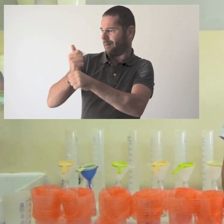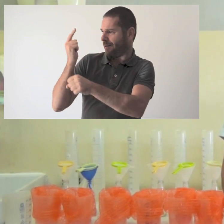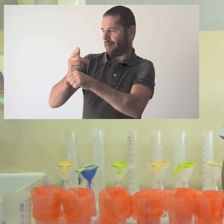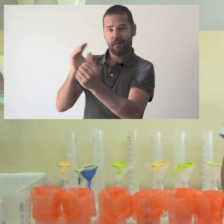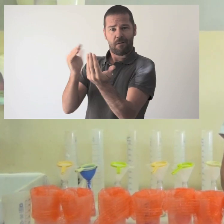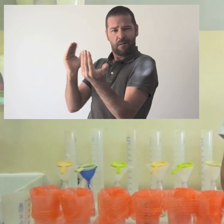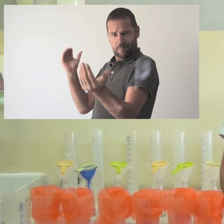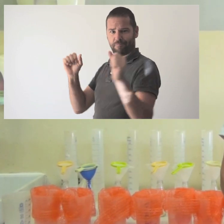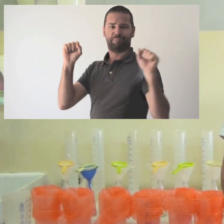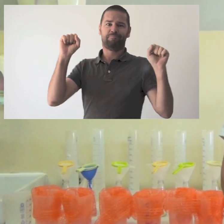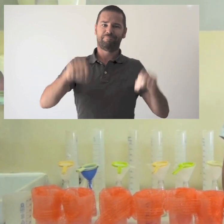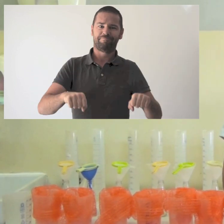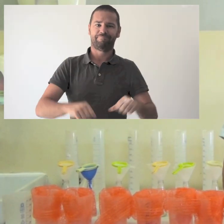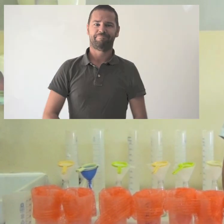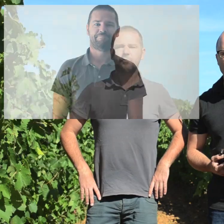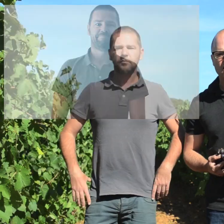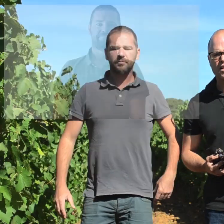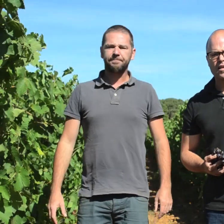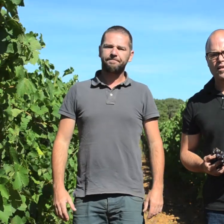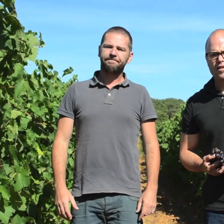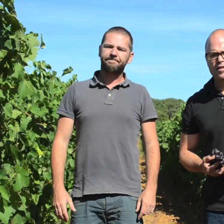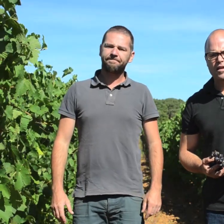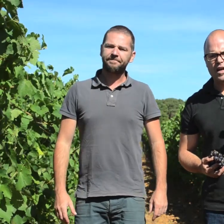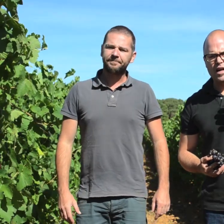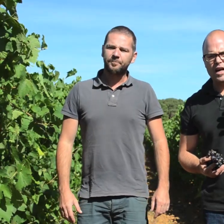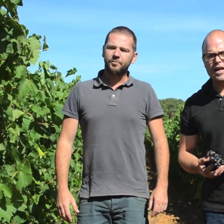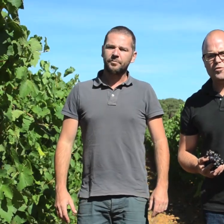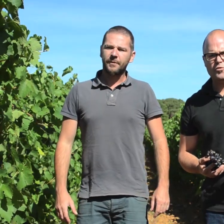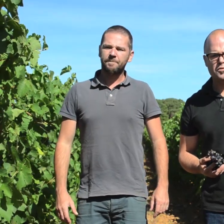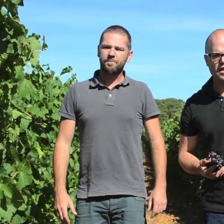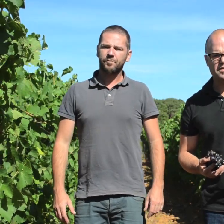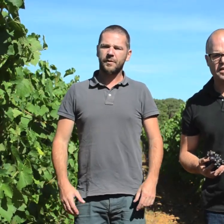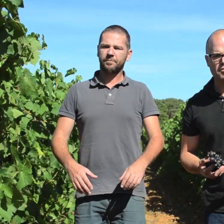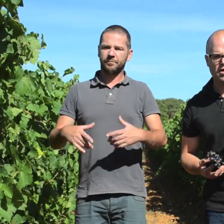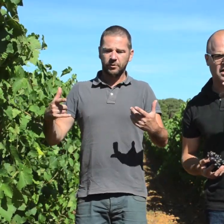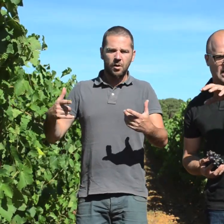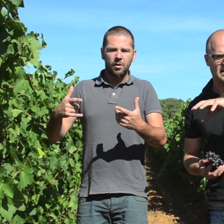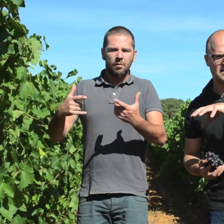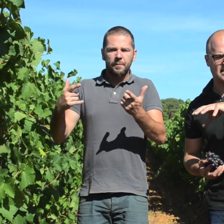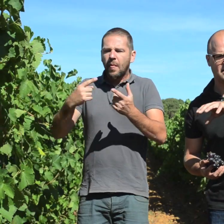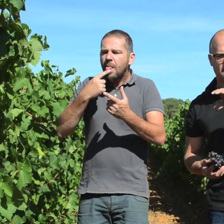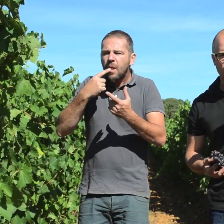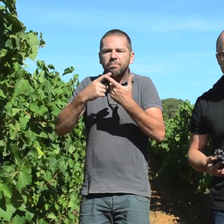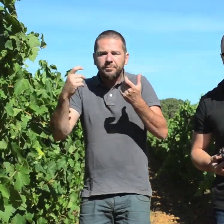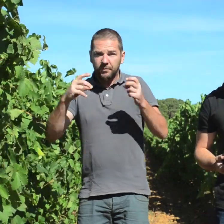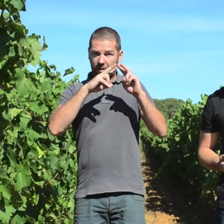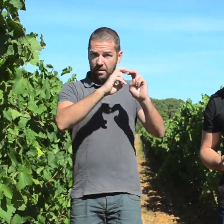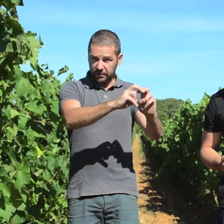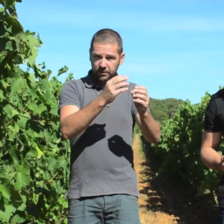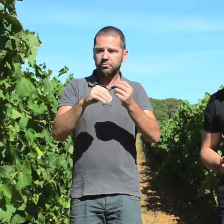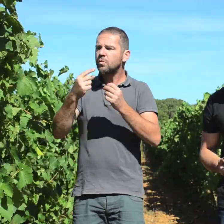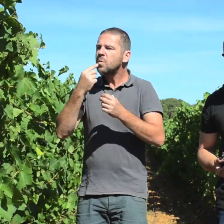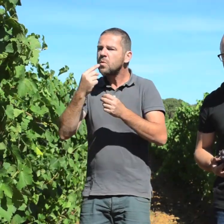différentes parcelles avec les millésimes antérieurs. À l'aide de tous ces renseignements analytiques et